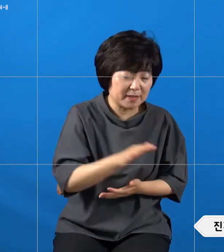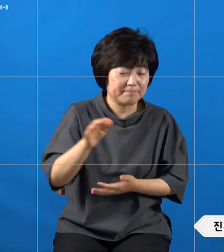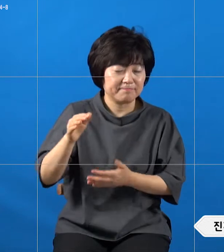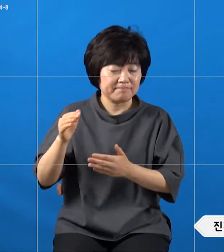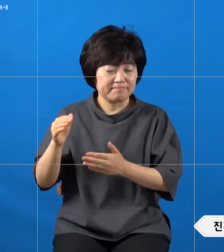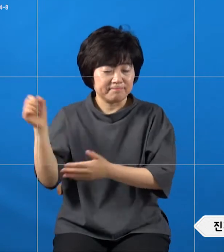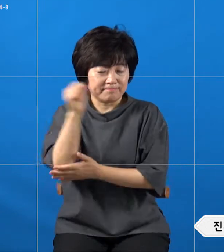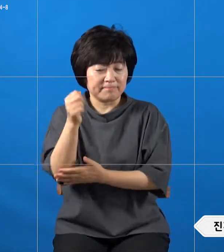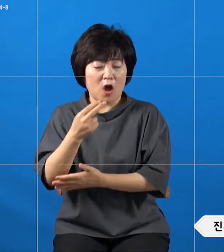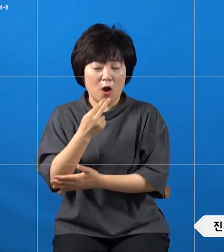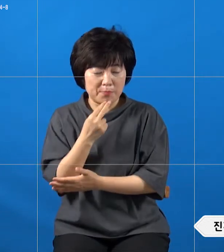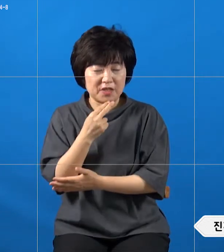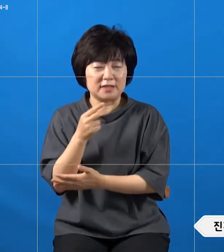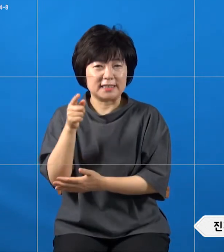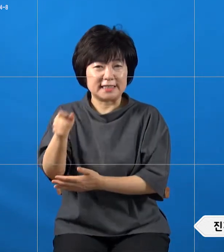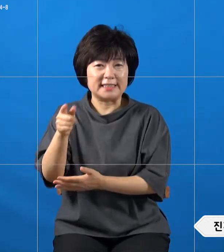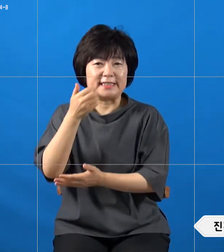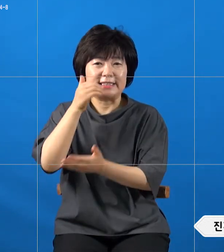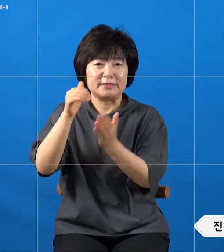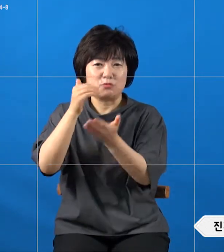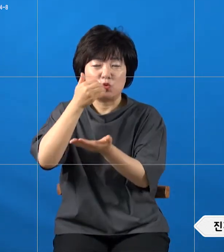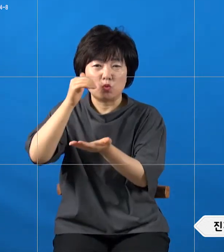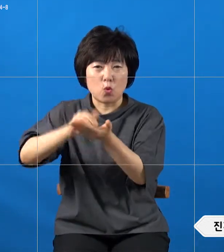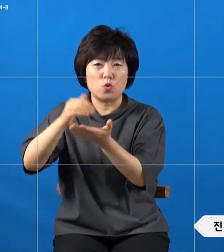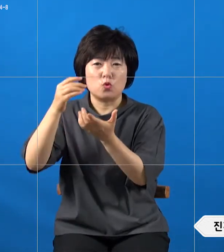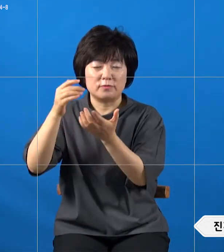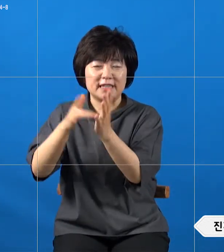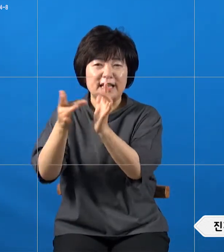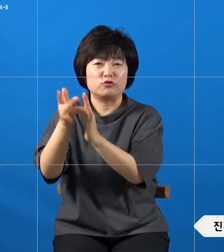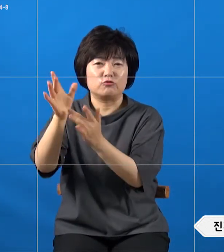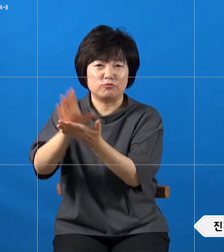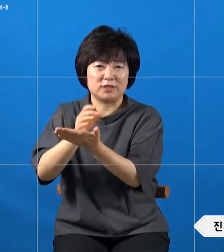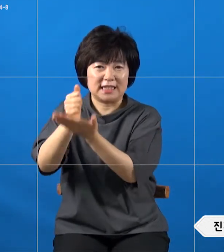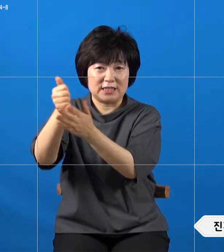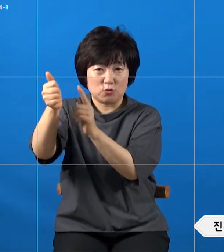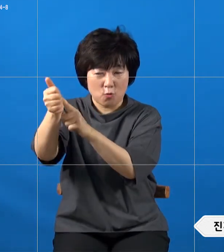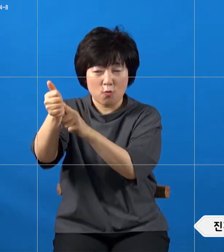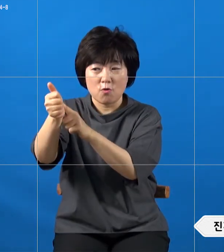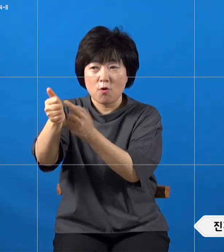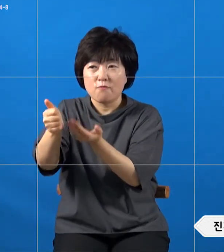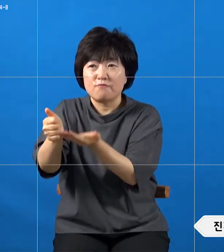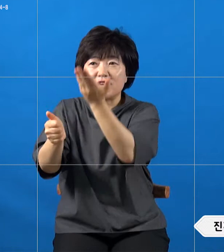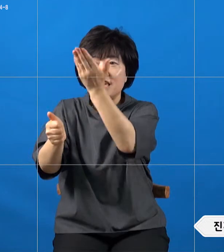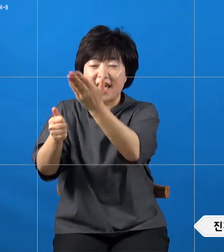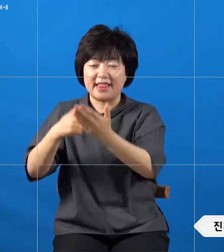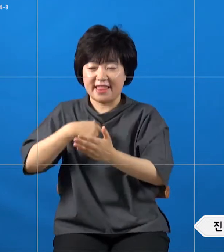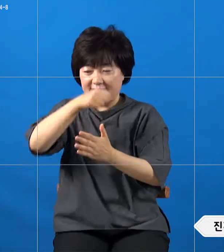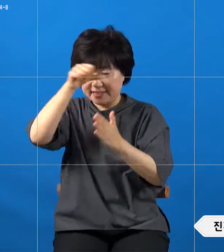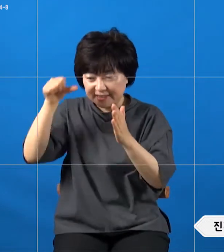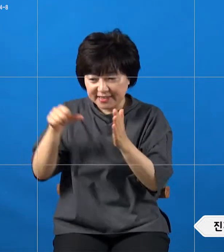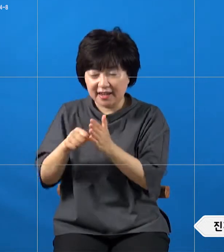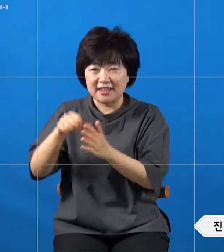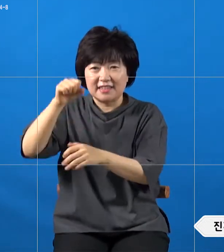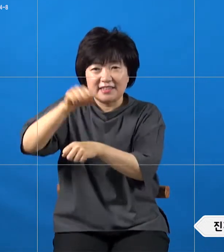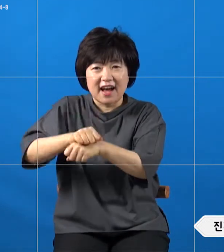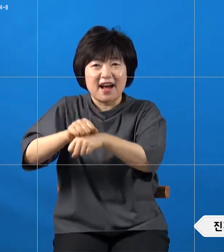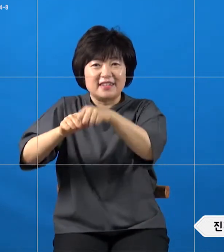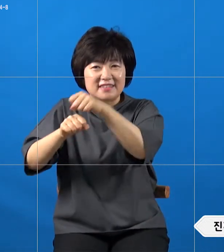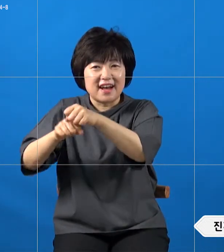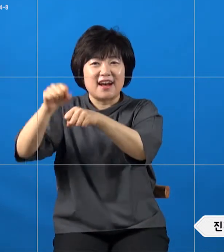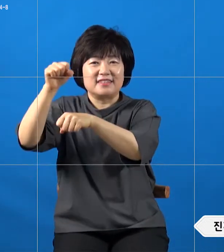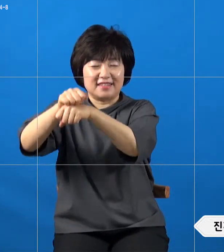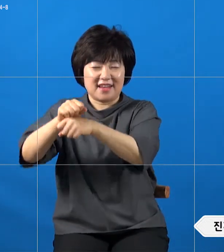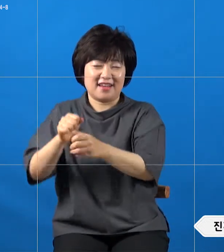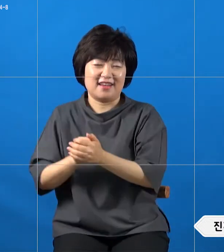모퉁이돌이 되신 예수 그리스도, 바로 그 주님 앞에 우리의 인생을 쌓아 올립니다. 믿고 의지하는